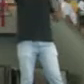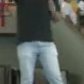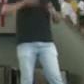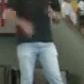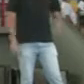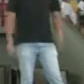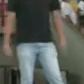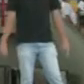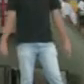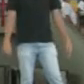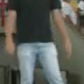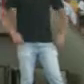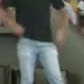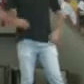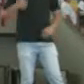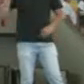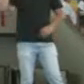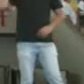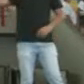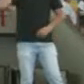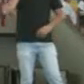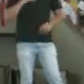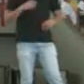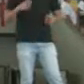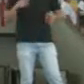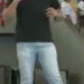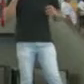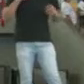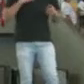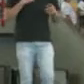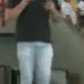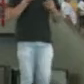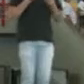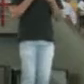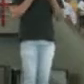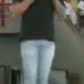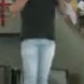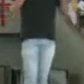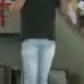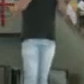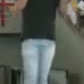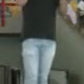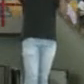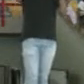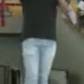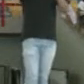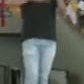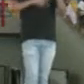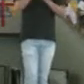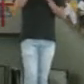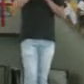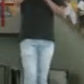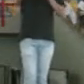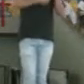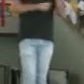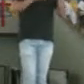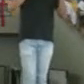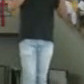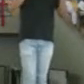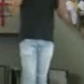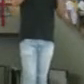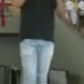mim. Então eu tenho aqui uma quantidade razoável de pessoas que viram esse guia. Esse guia, ele